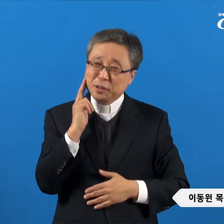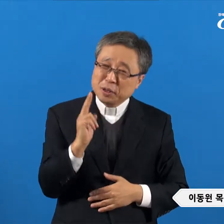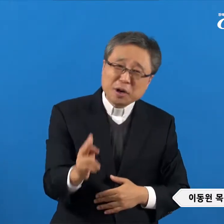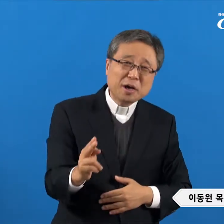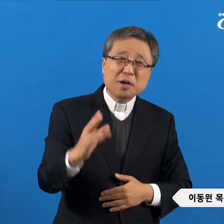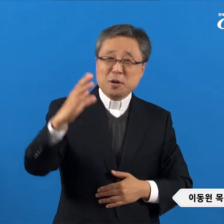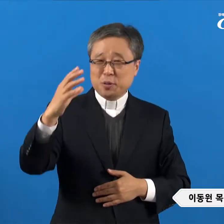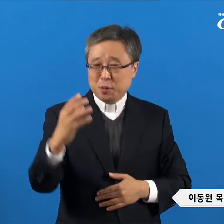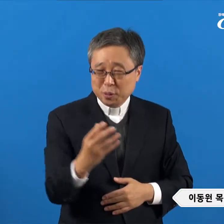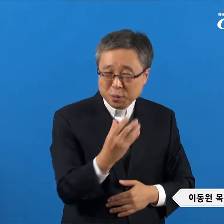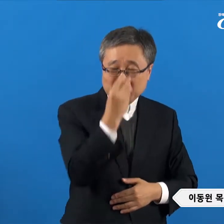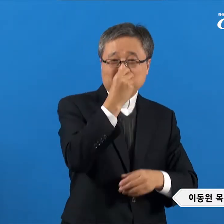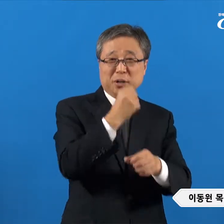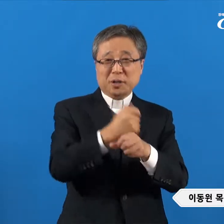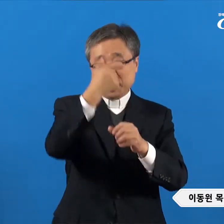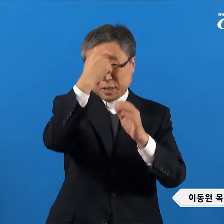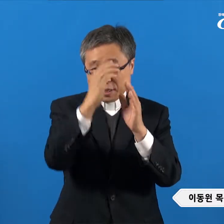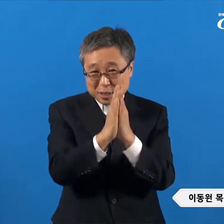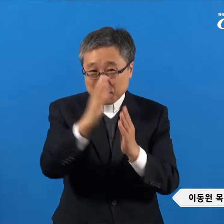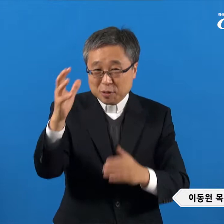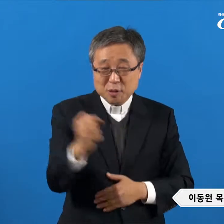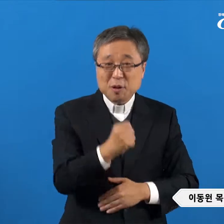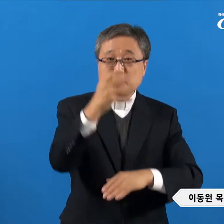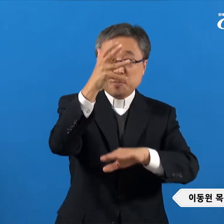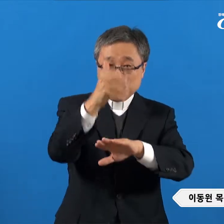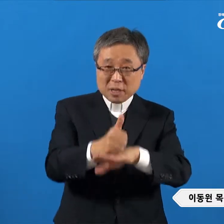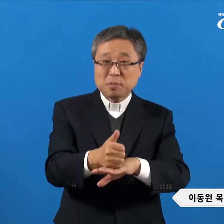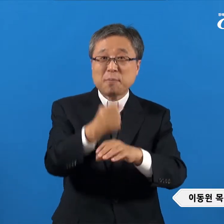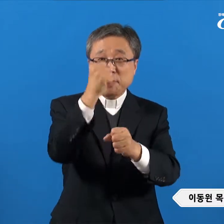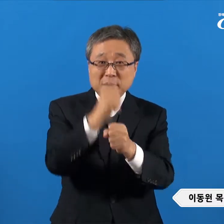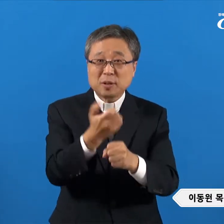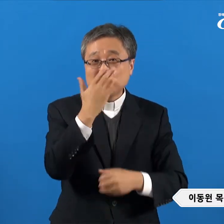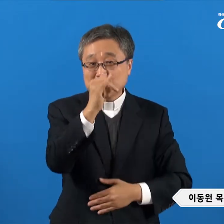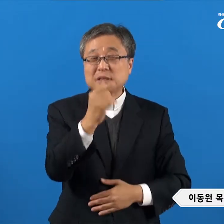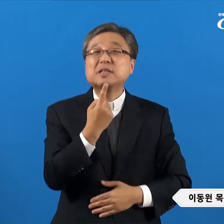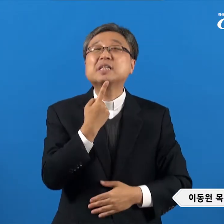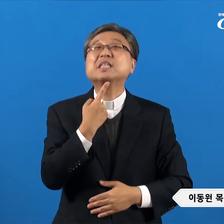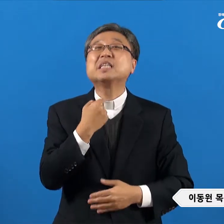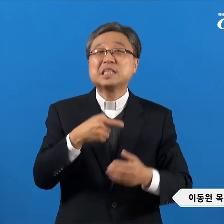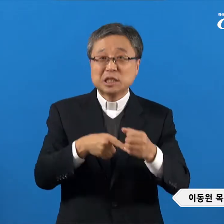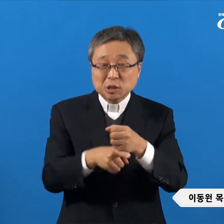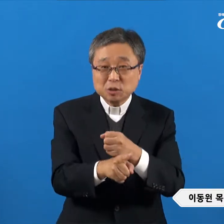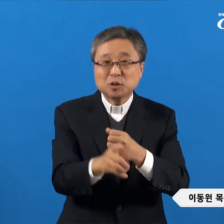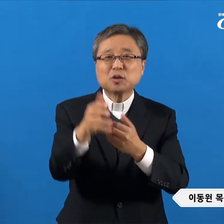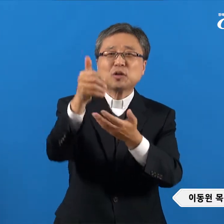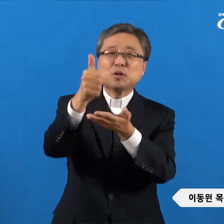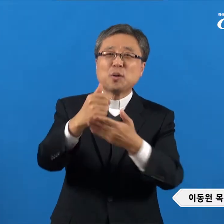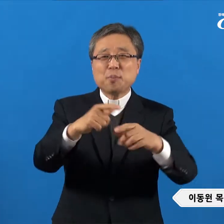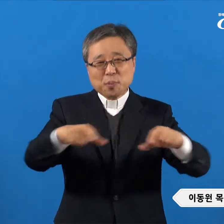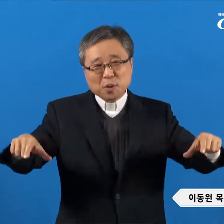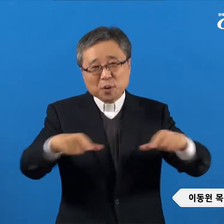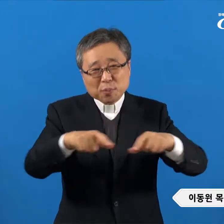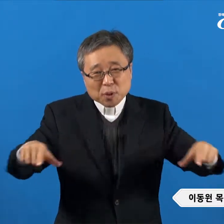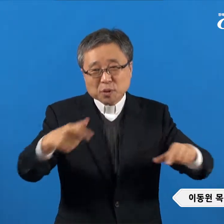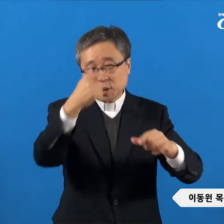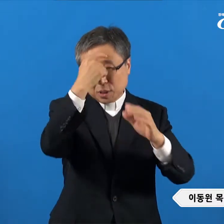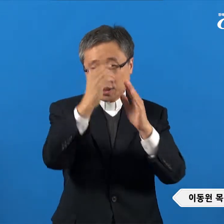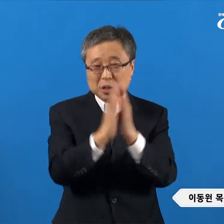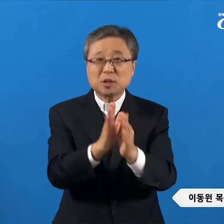이 거룩한 기도로 마지막을 만들 수가 있었던 것은, 그런데 그분의 평소의 기도의 습관이 있었다는